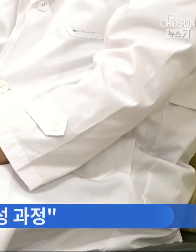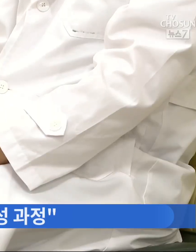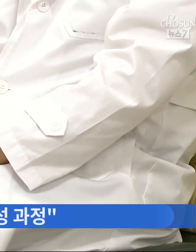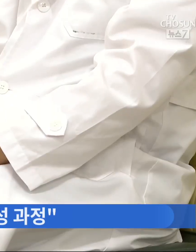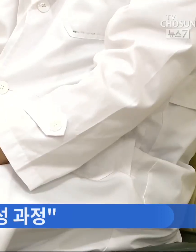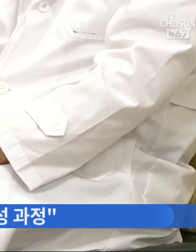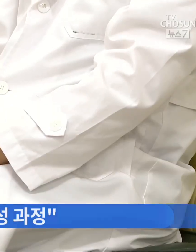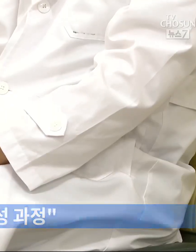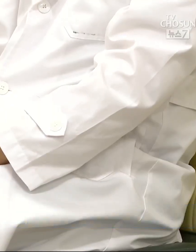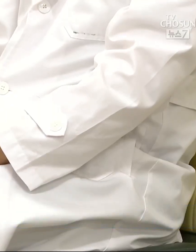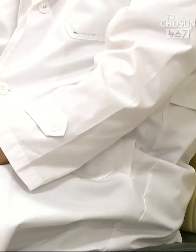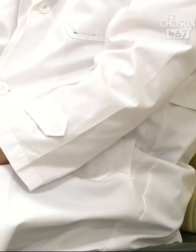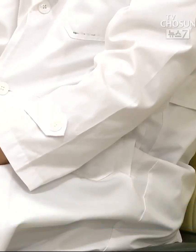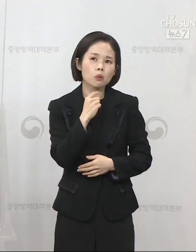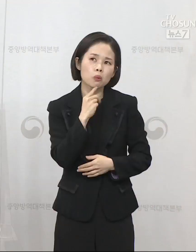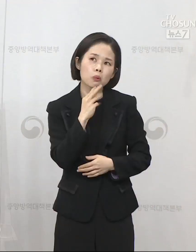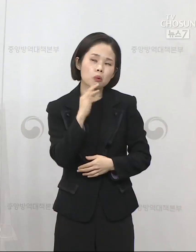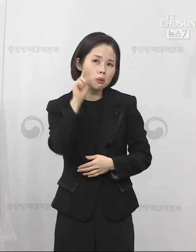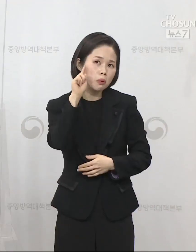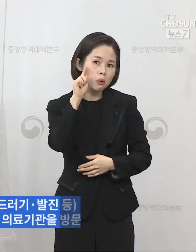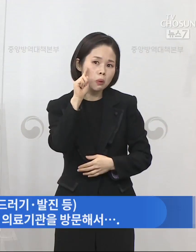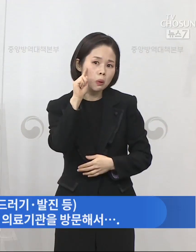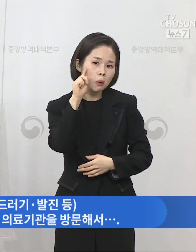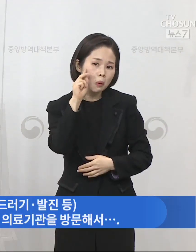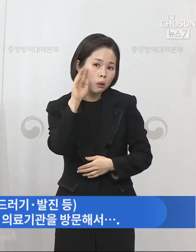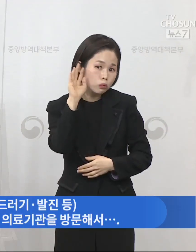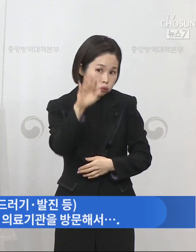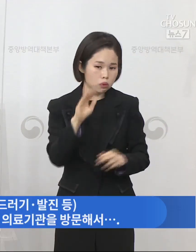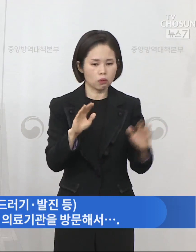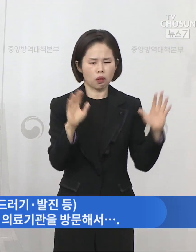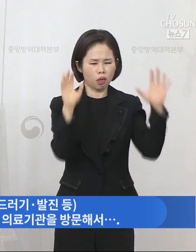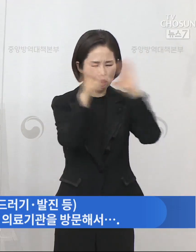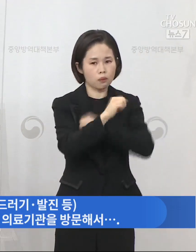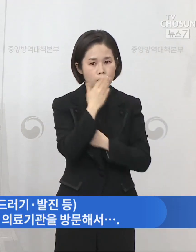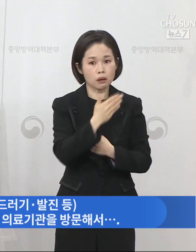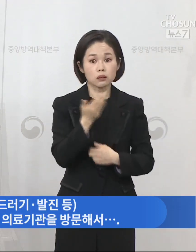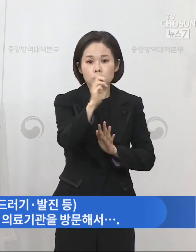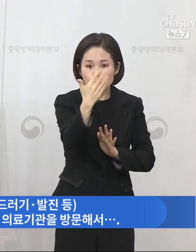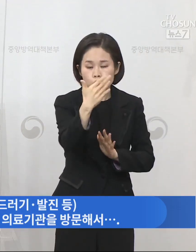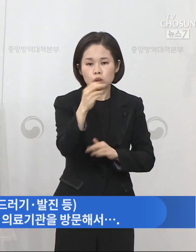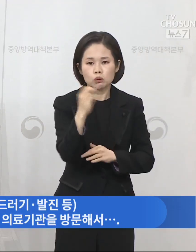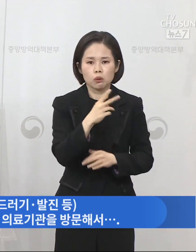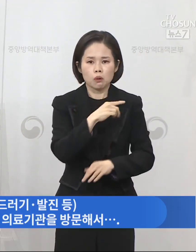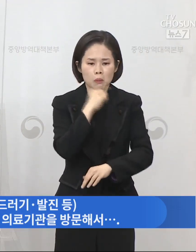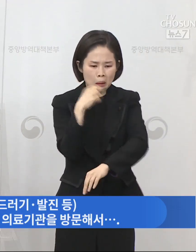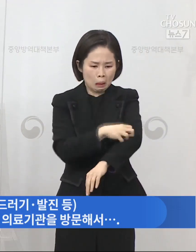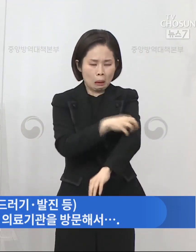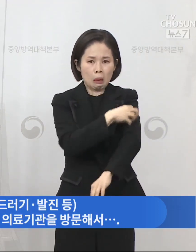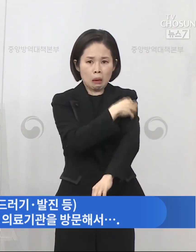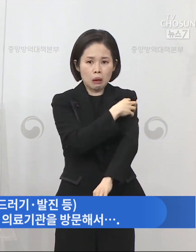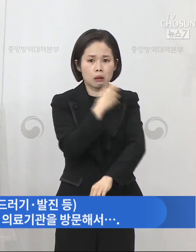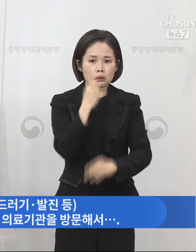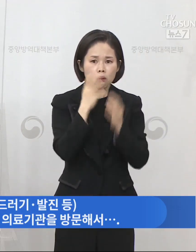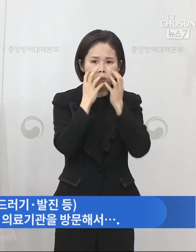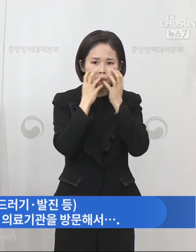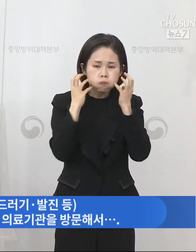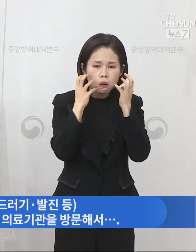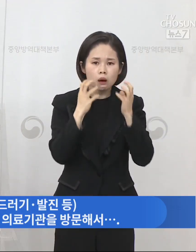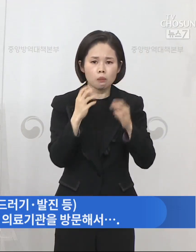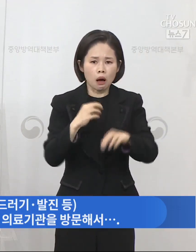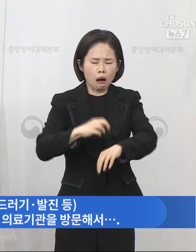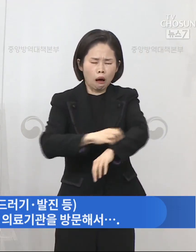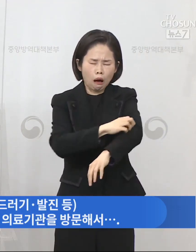주의를 당부했습니다. 39도씨 이상의 고열이 나타나거나 알레르기 반응이 있는 경우에는